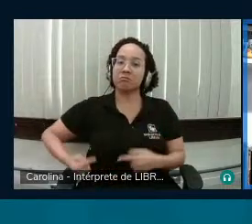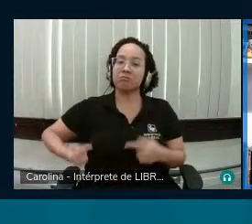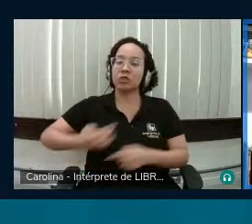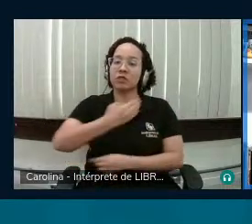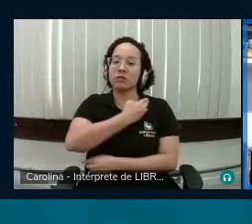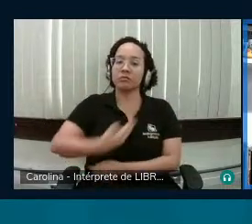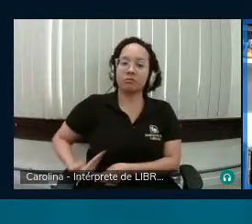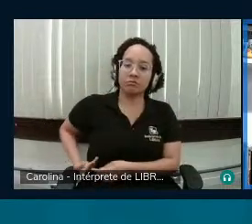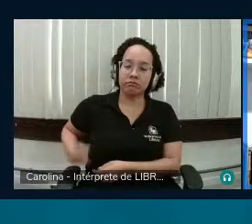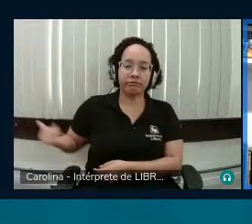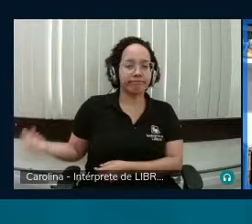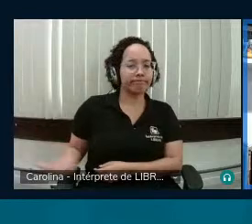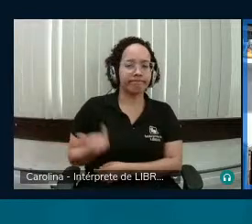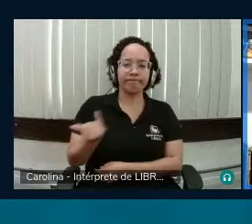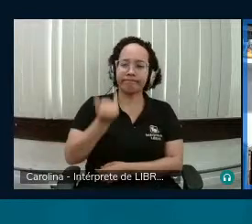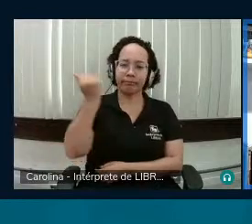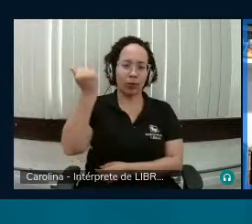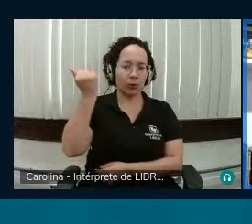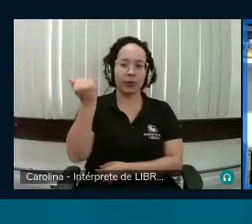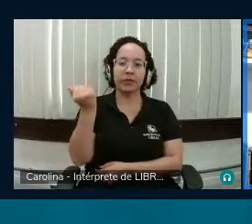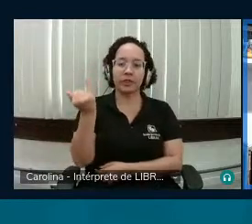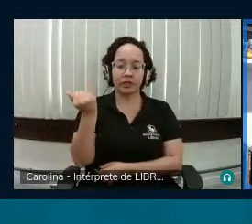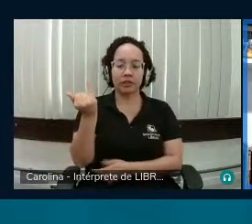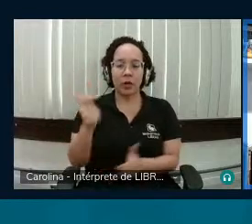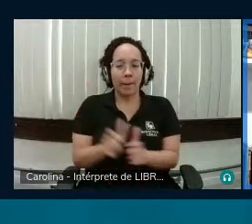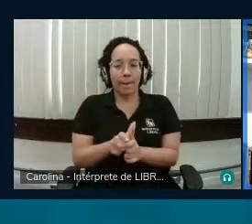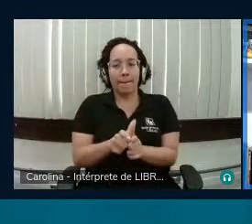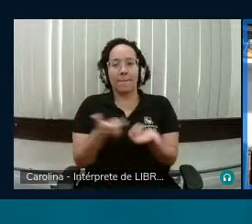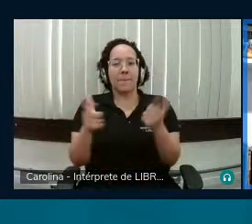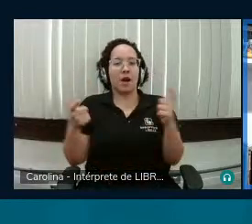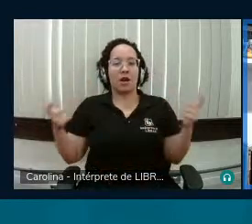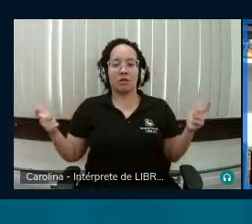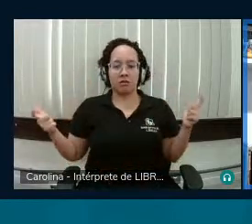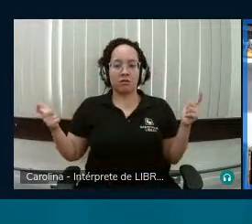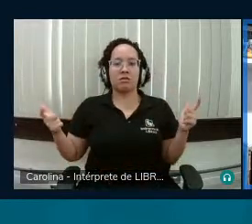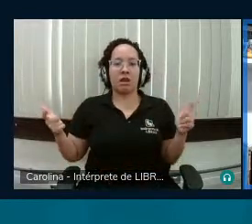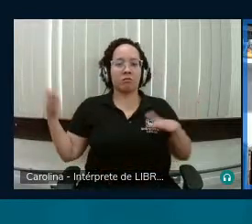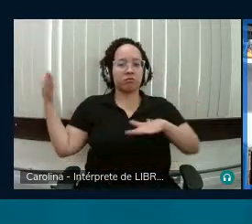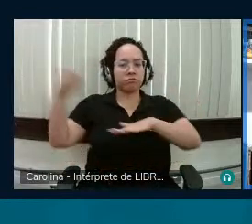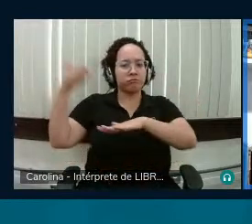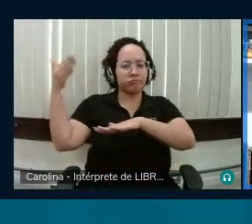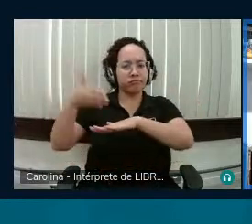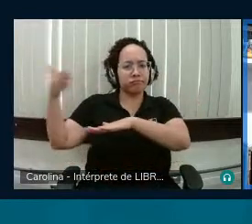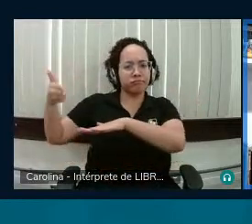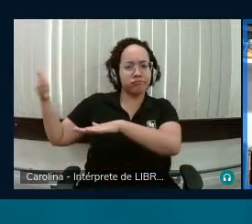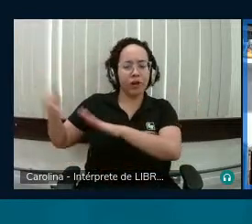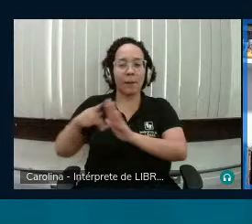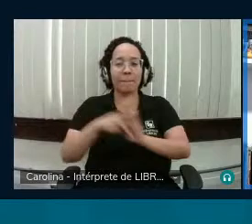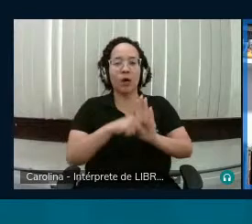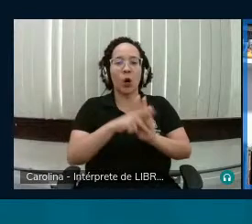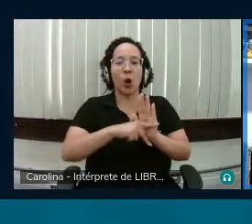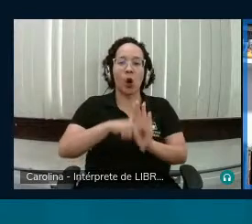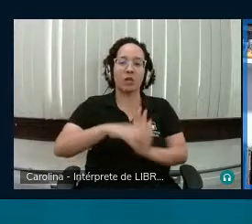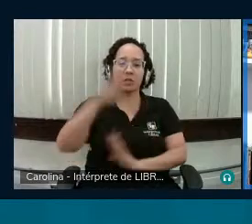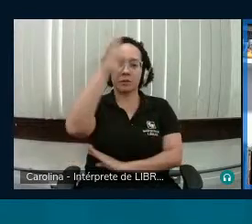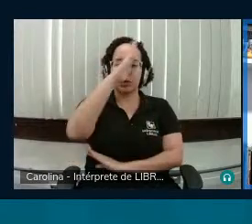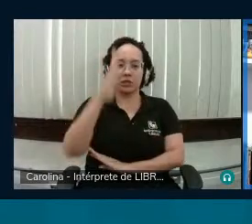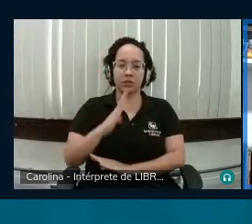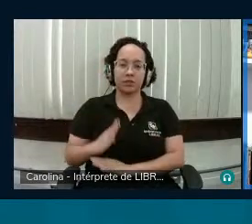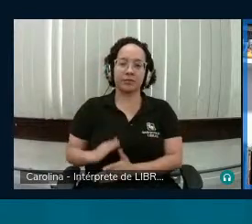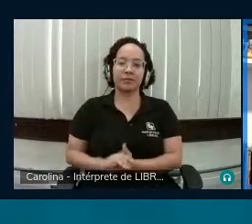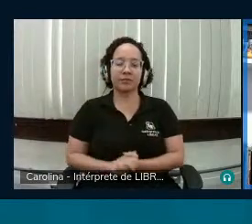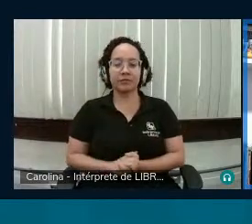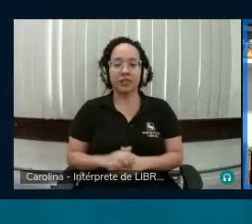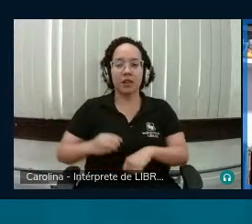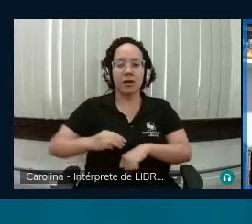grande relevância a ampliação do acesso à pós-graduação no Brasil. Acho que os mestrados em